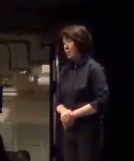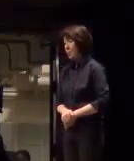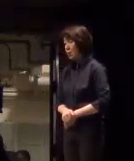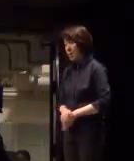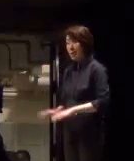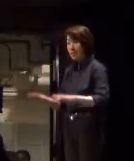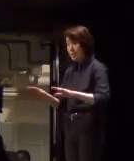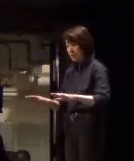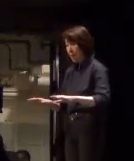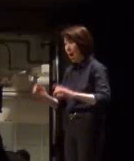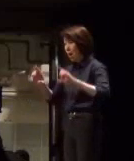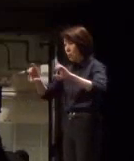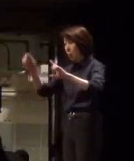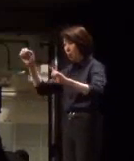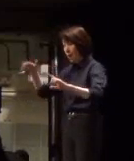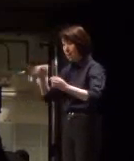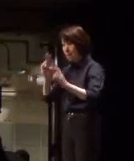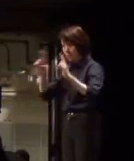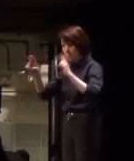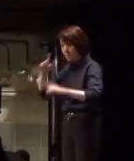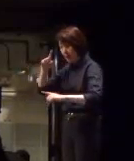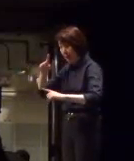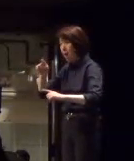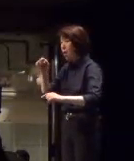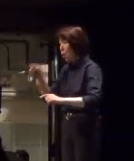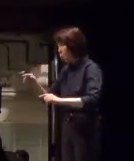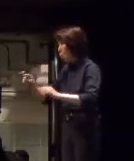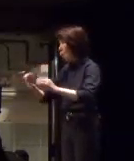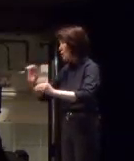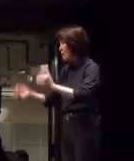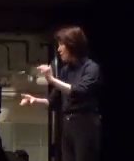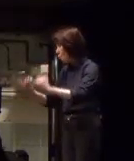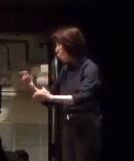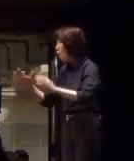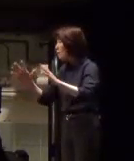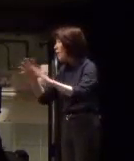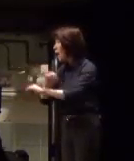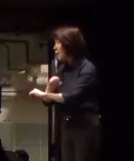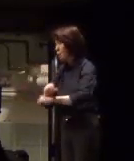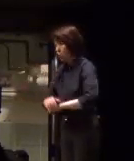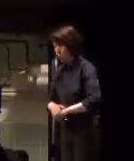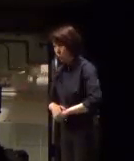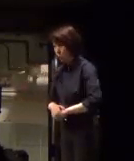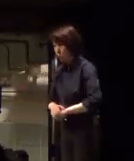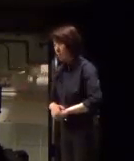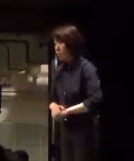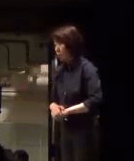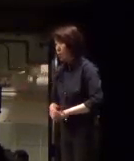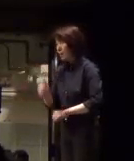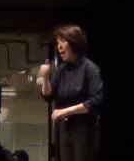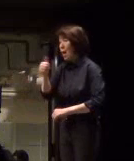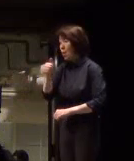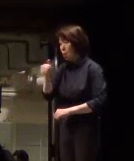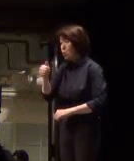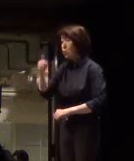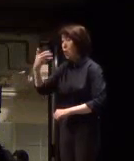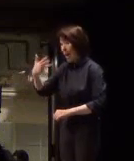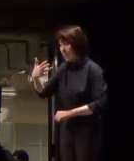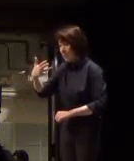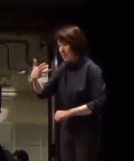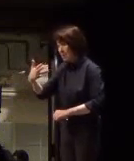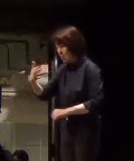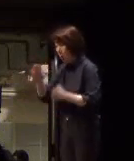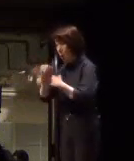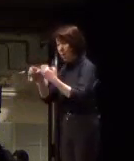そして今彼らはこの事故をなかったことにしようとしています。日本ではこれまで58基の原子力発電所